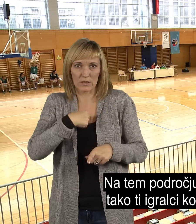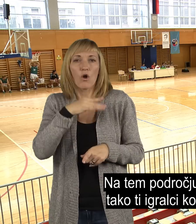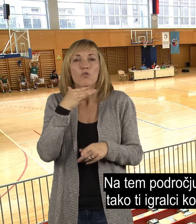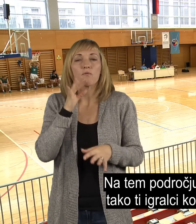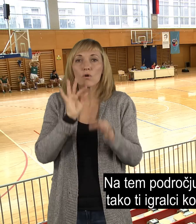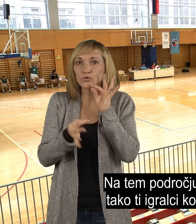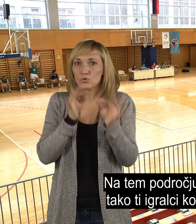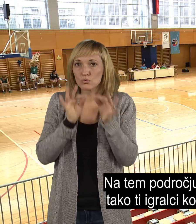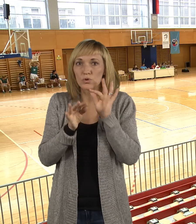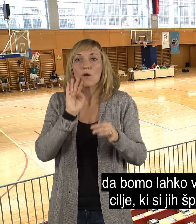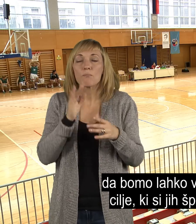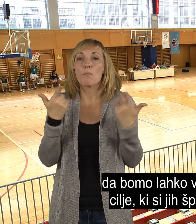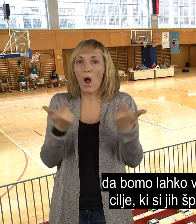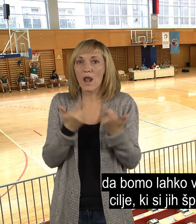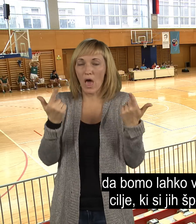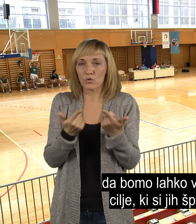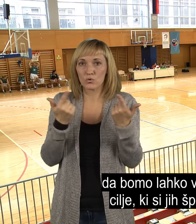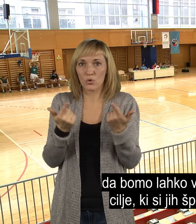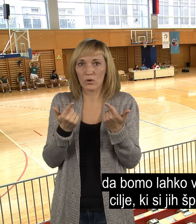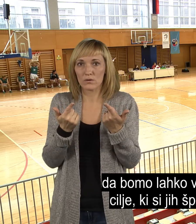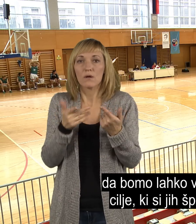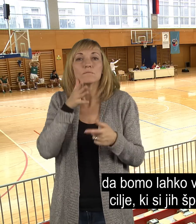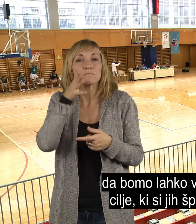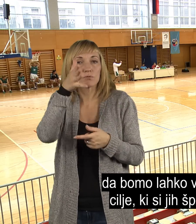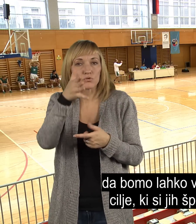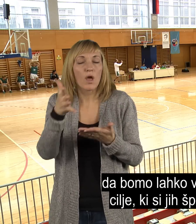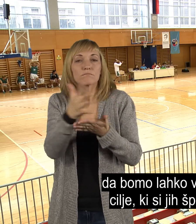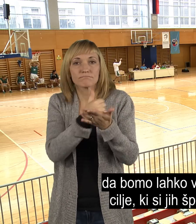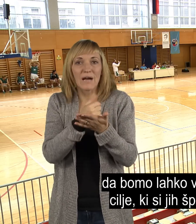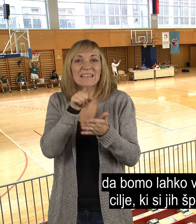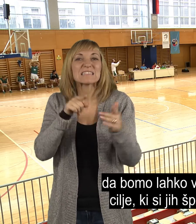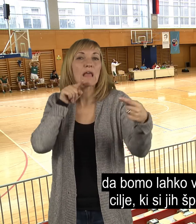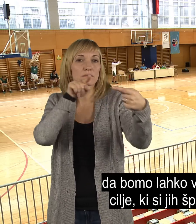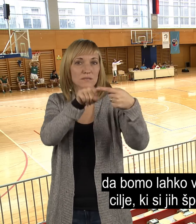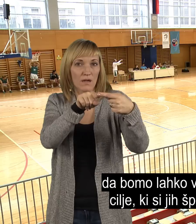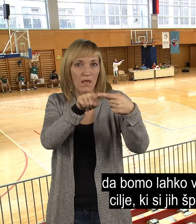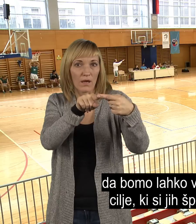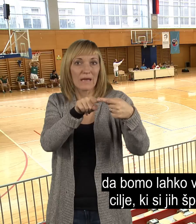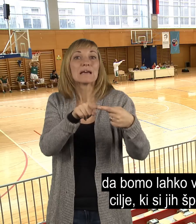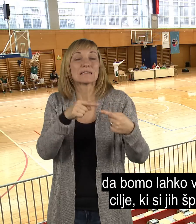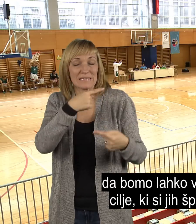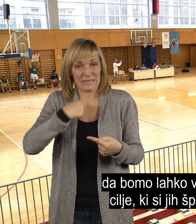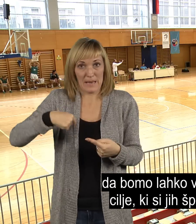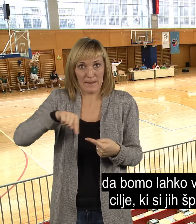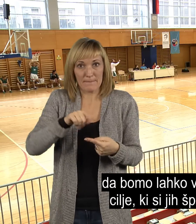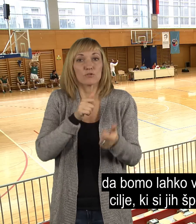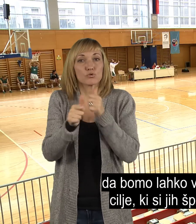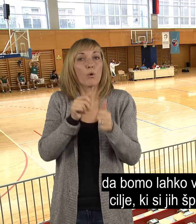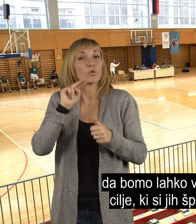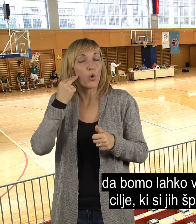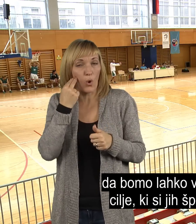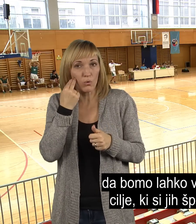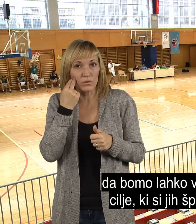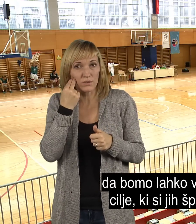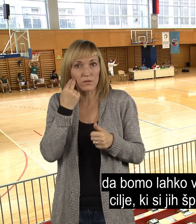jaz dovolj izkušenj, da bomo lahko v bodoče dosegli tiste cilje, ki si jih